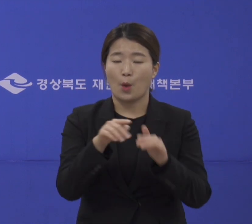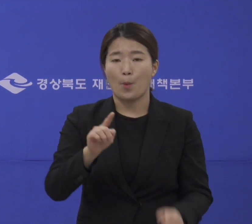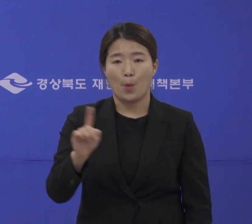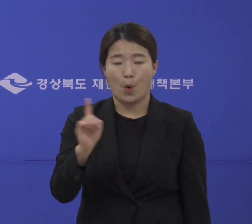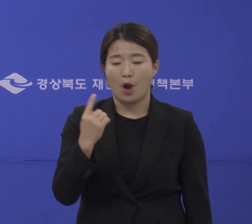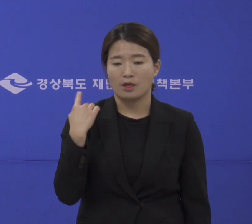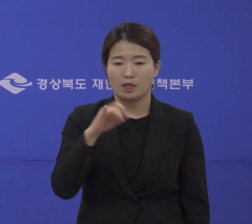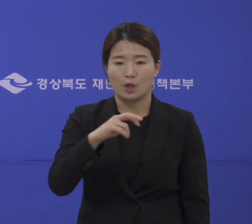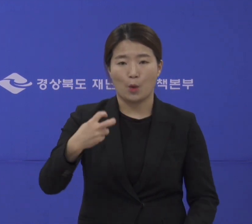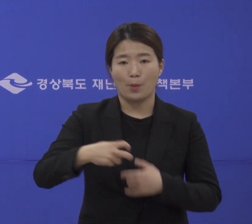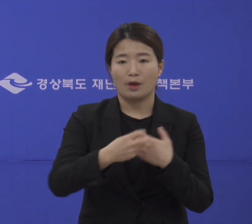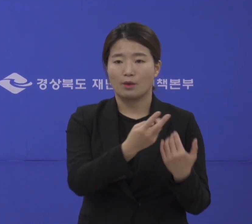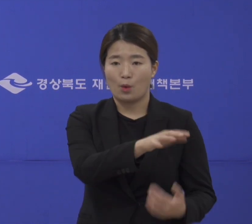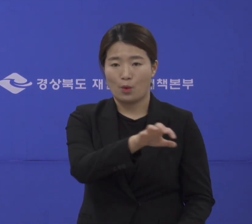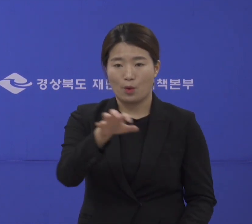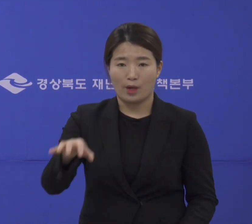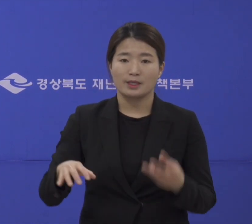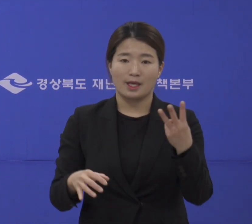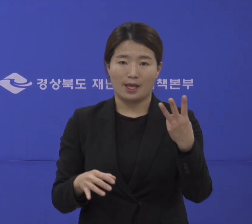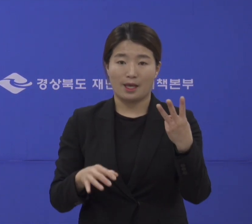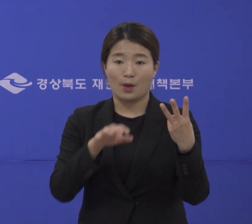의료원에 19명을 입원시켰고